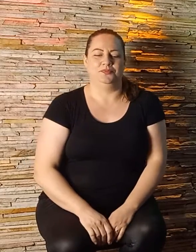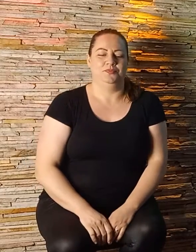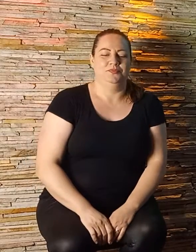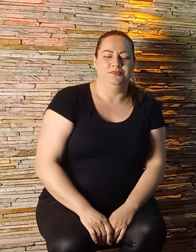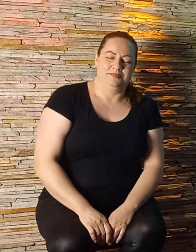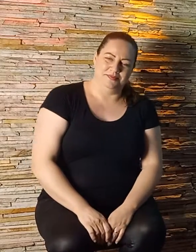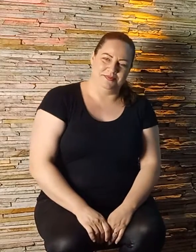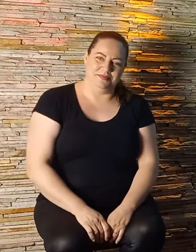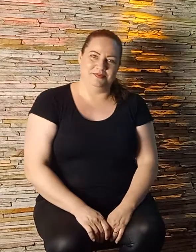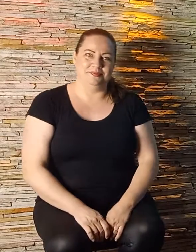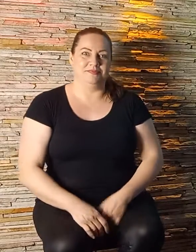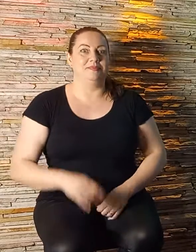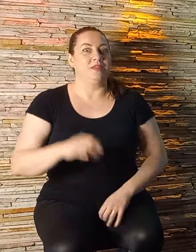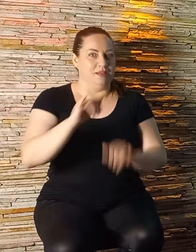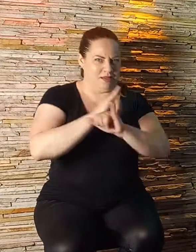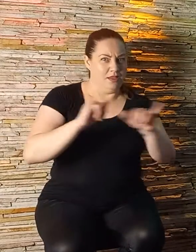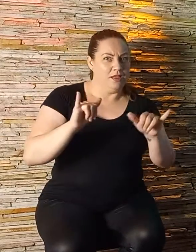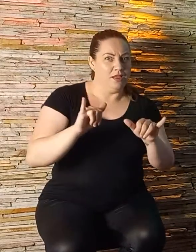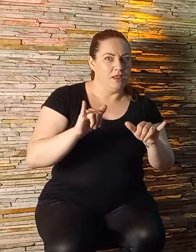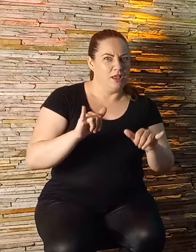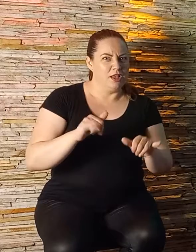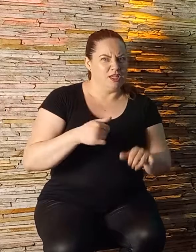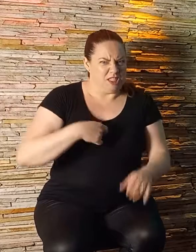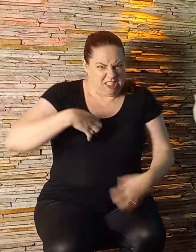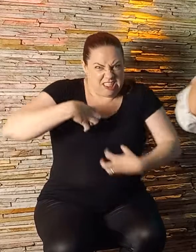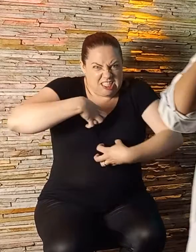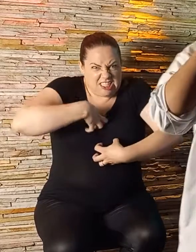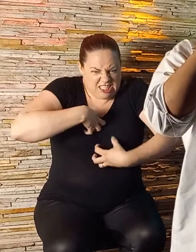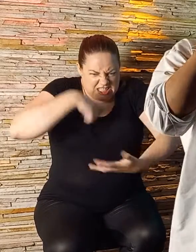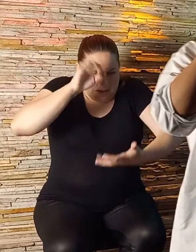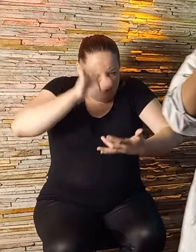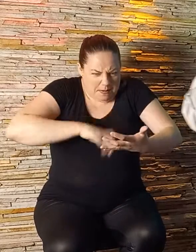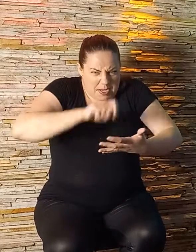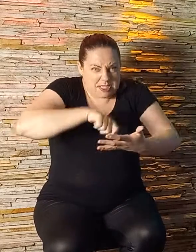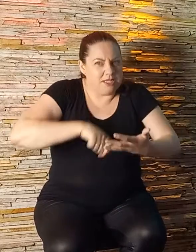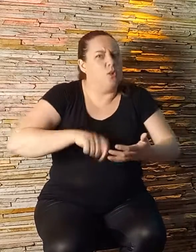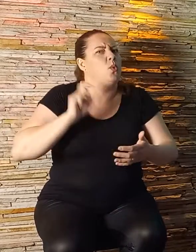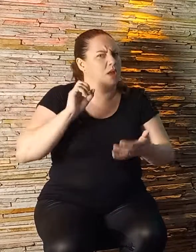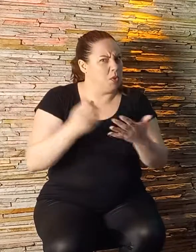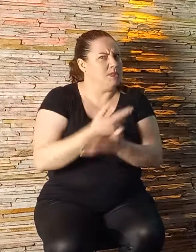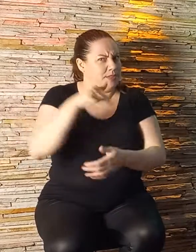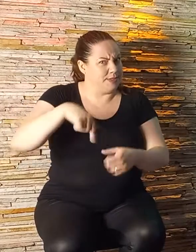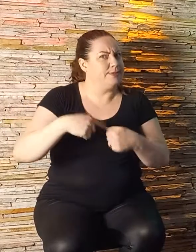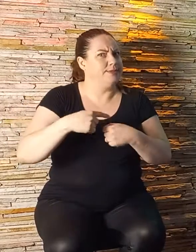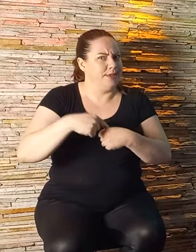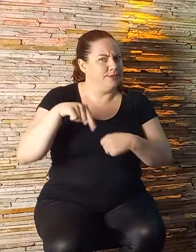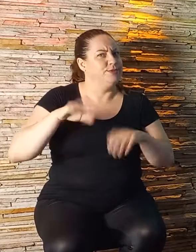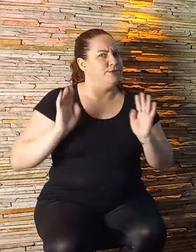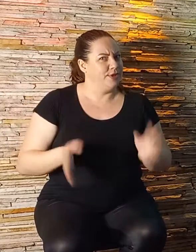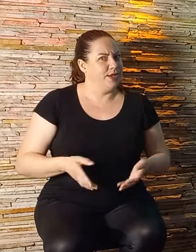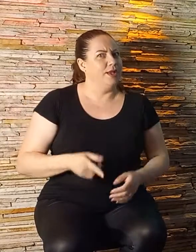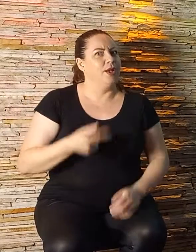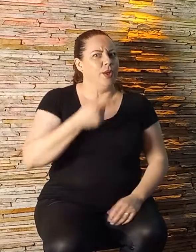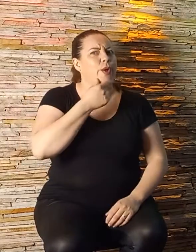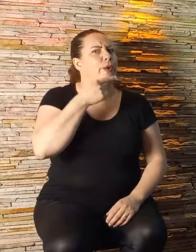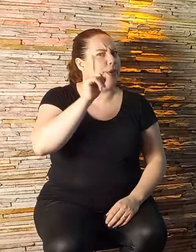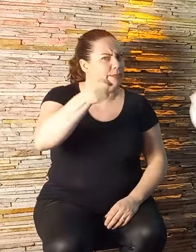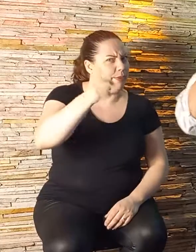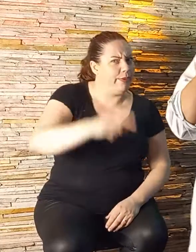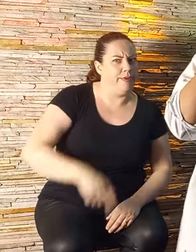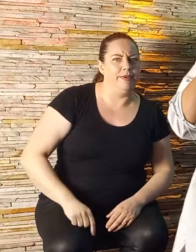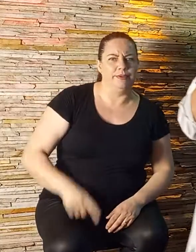eu vou falar para você que eu tava no veneno que eu escrevi essa música aqui olha que eu já passei nessa cidade em gente olha x